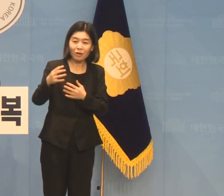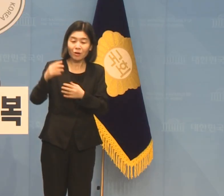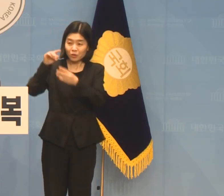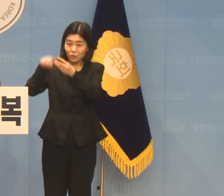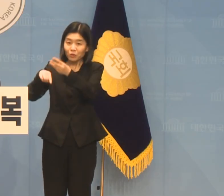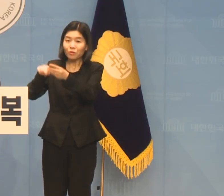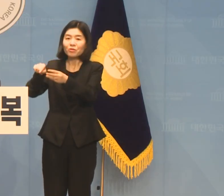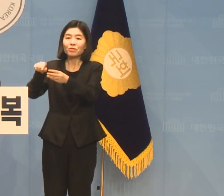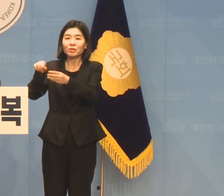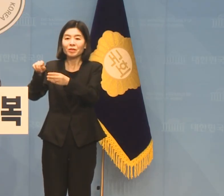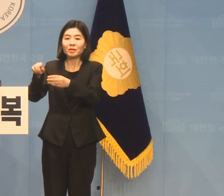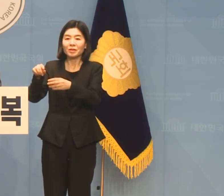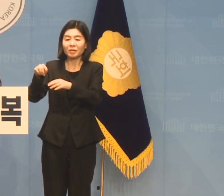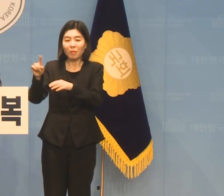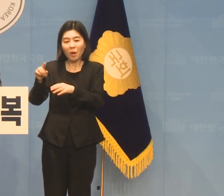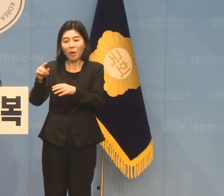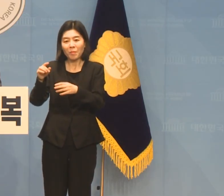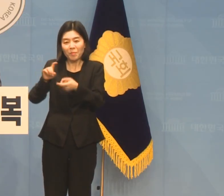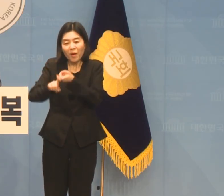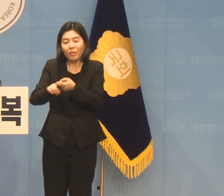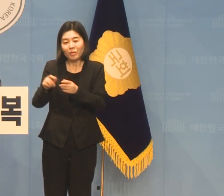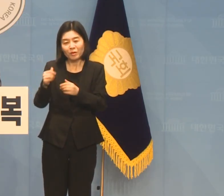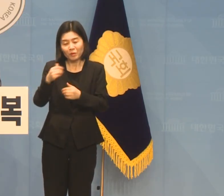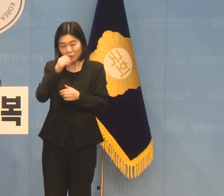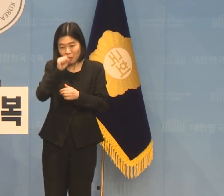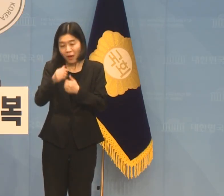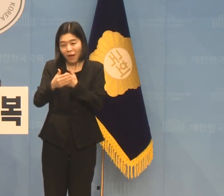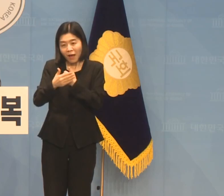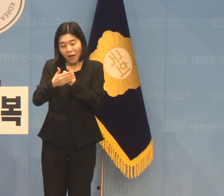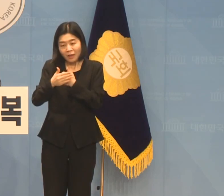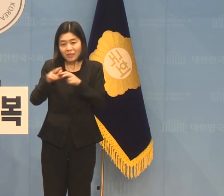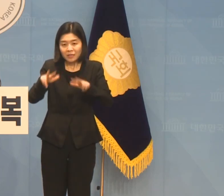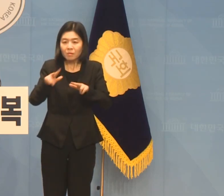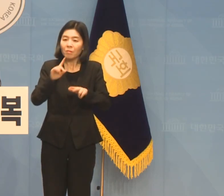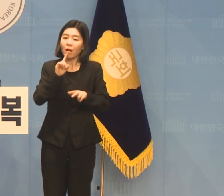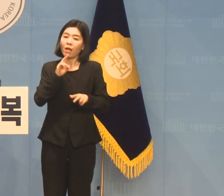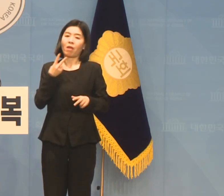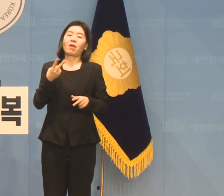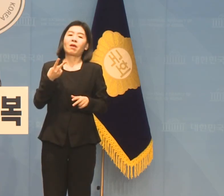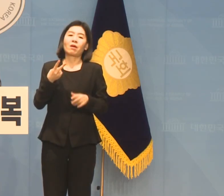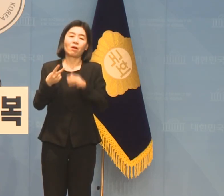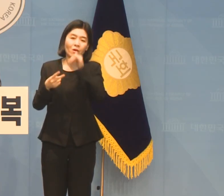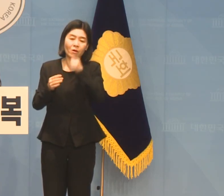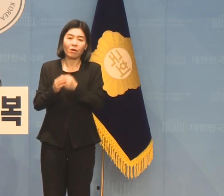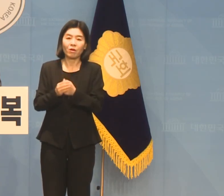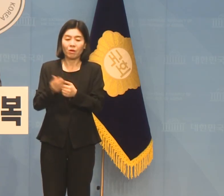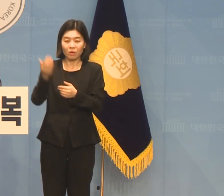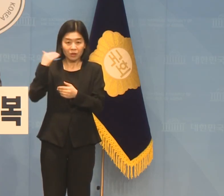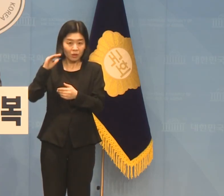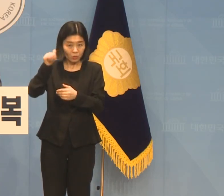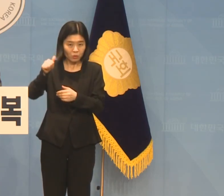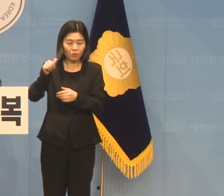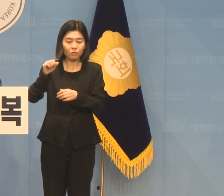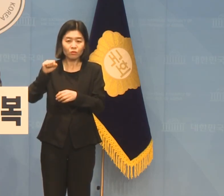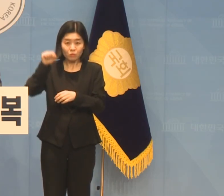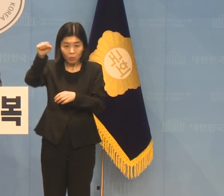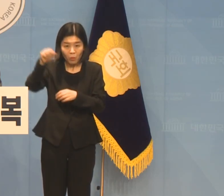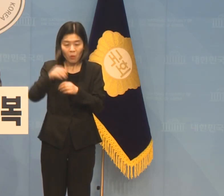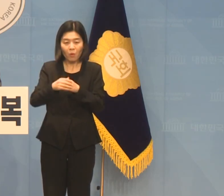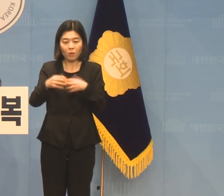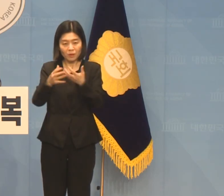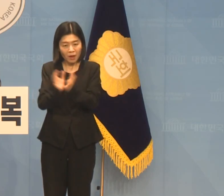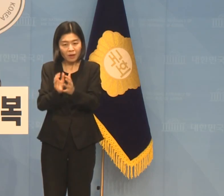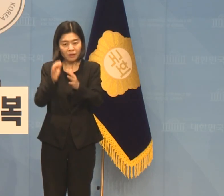슬그머니 입장을 바꿔가는 비겁한 후보도 있습니다. 과거 대통령 선거 후보나 당 대표로 쌓아온